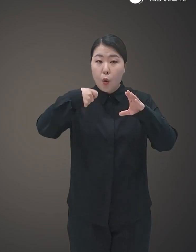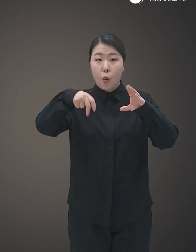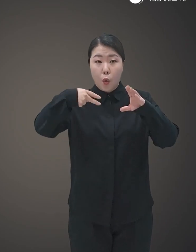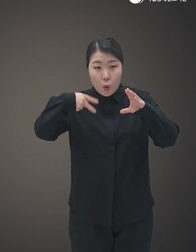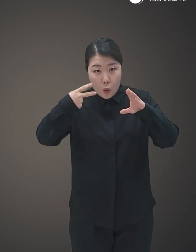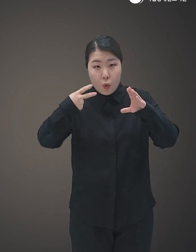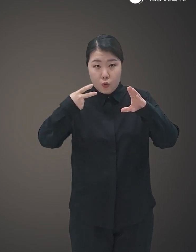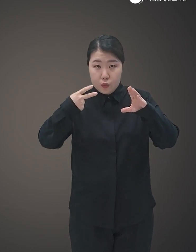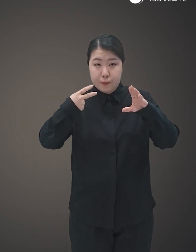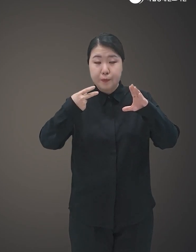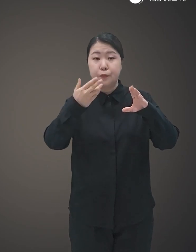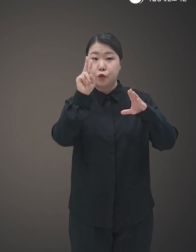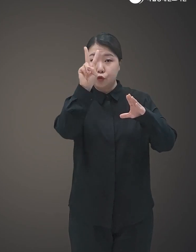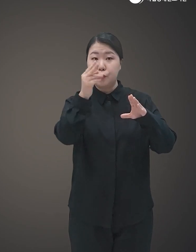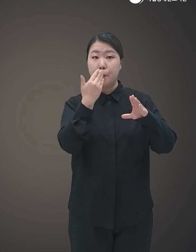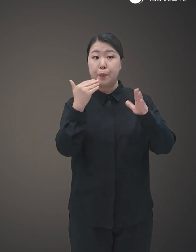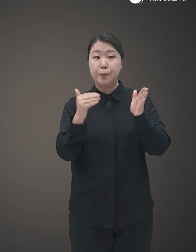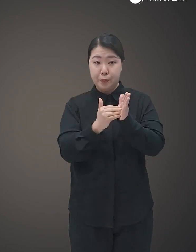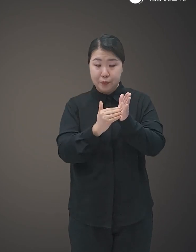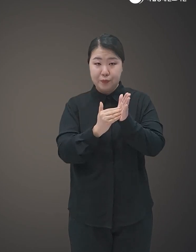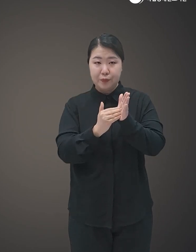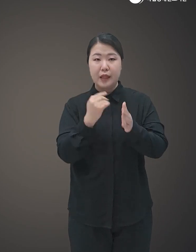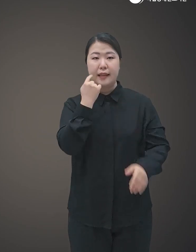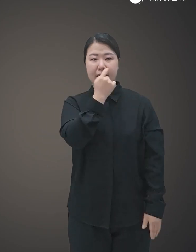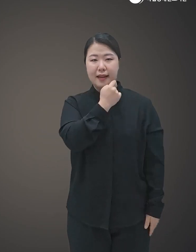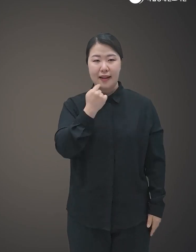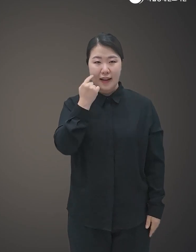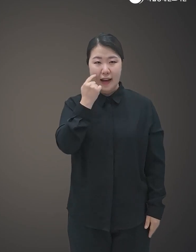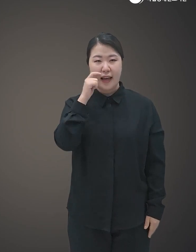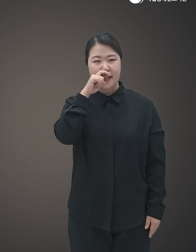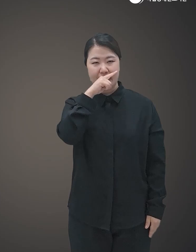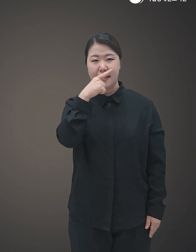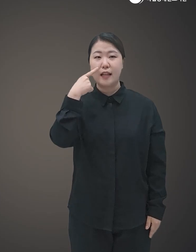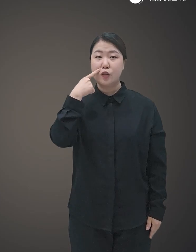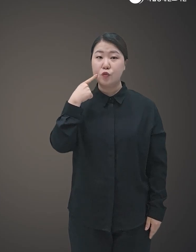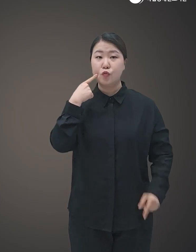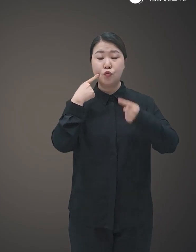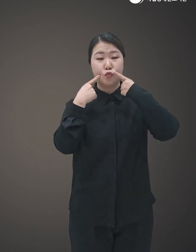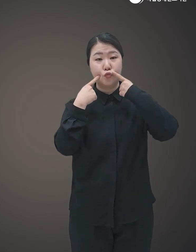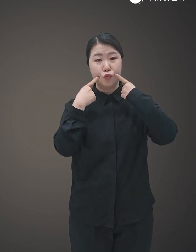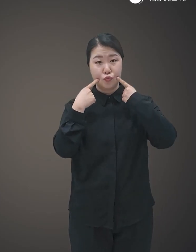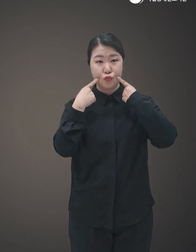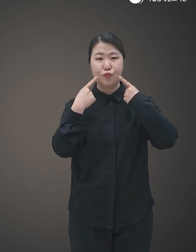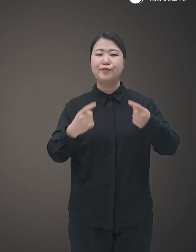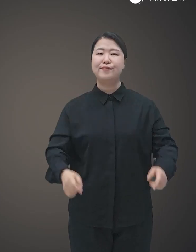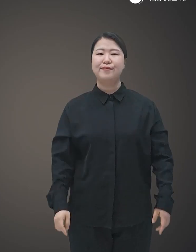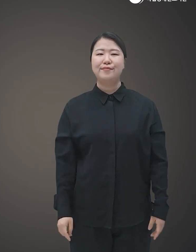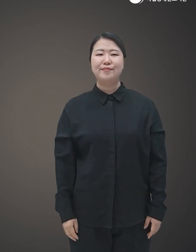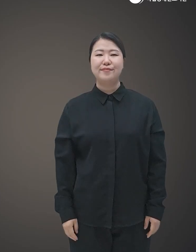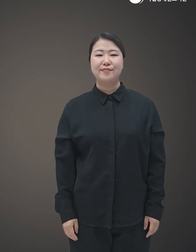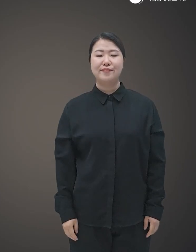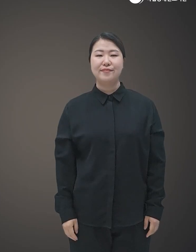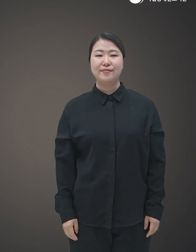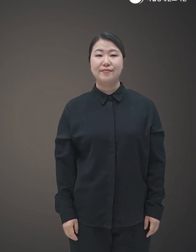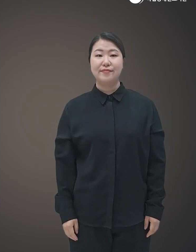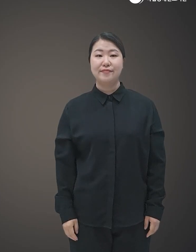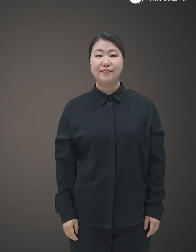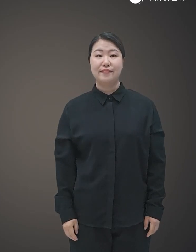호로록 호로록 두 입 먹으면 입가에 맛있는 짜장 수염